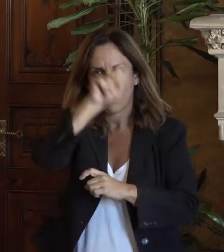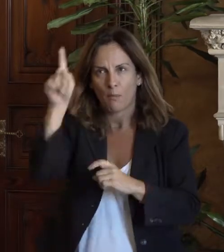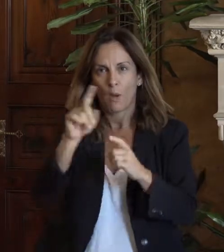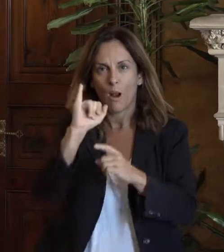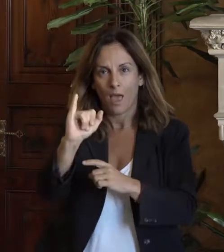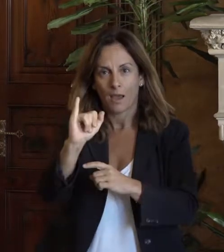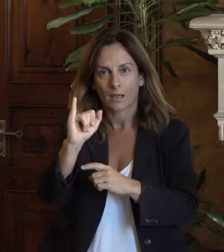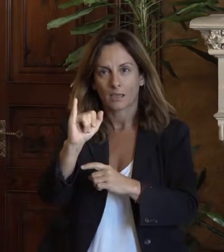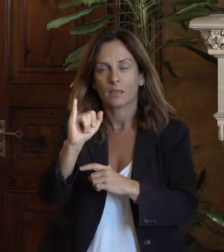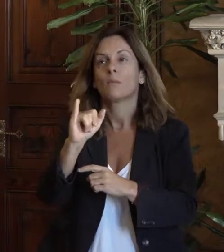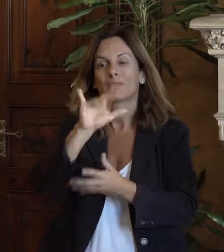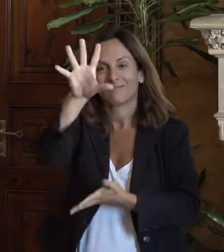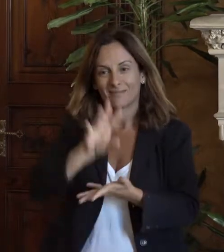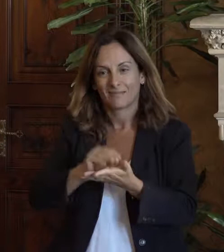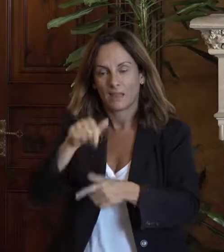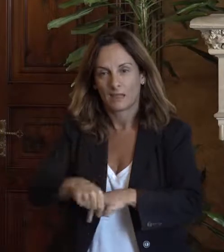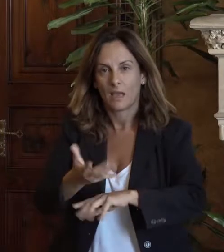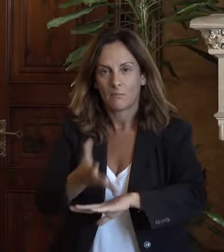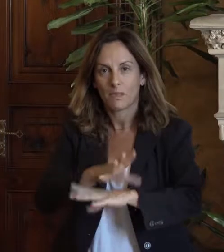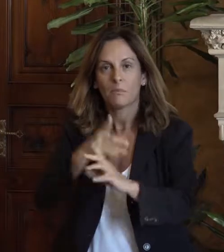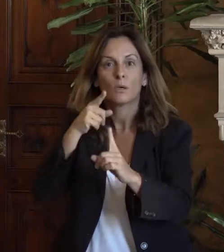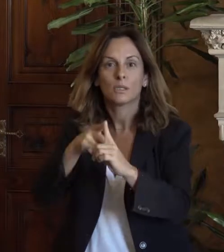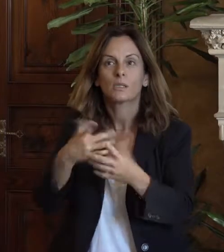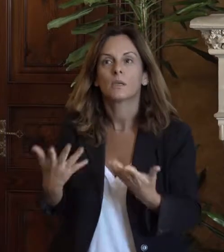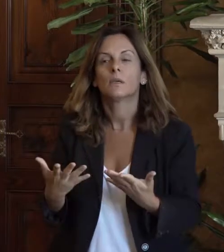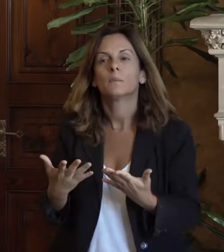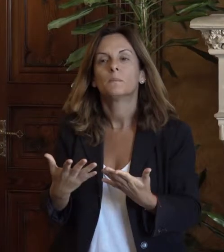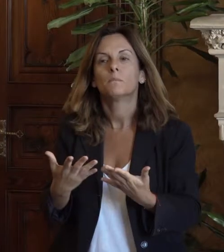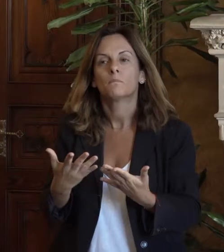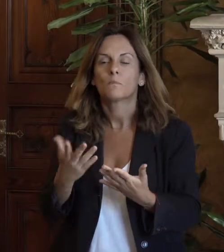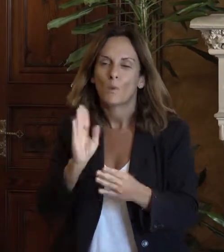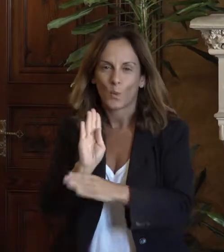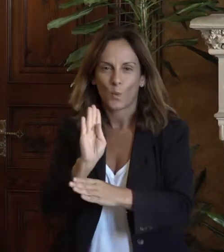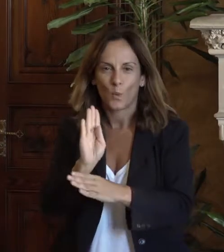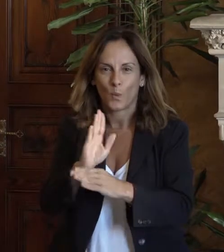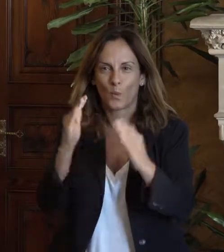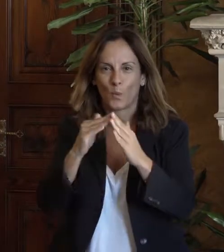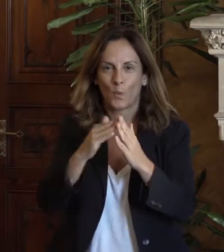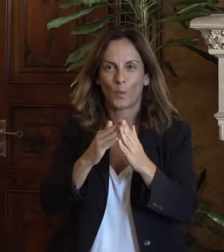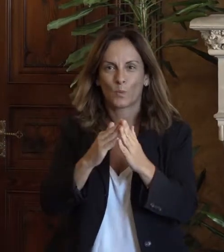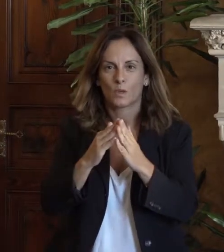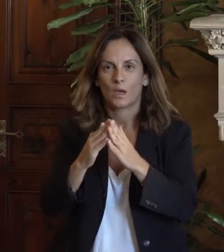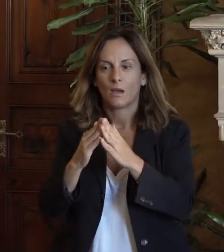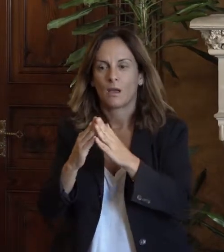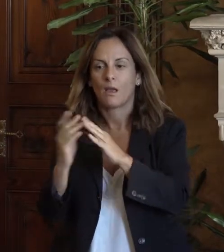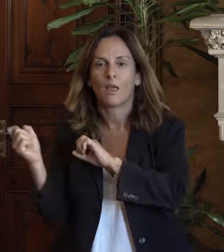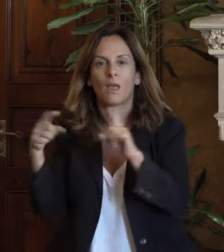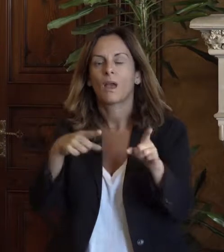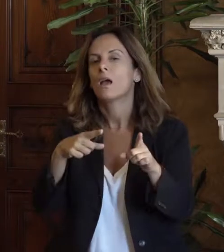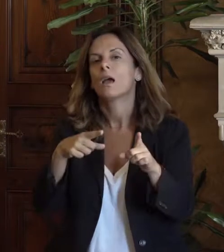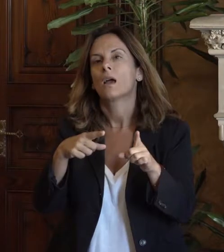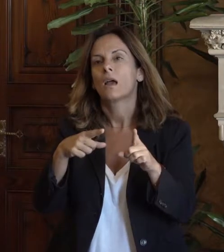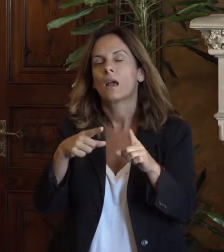possibilitat d'estendre-lo a Palma per tal que la gent pugui, a mesura que en vaig, pugui ser cuidada a casa seva. També per part del Consell